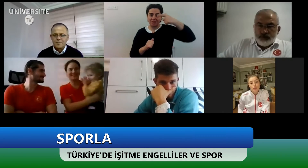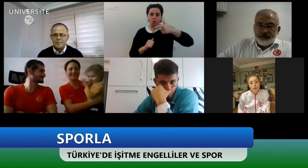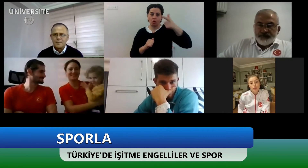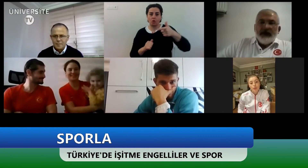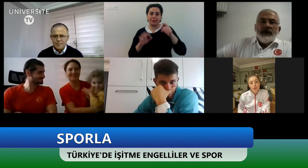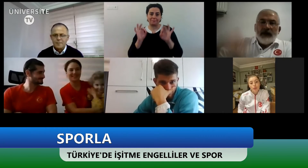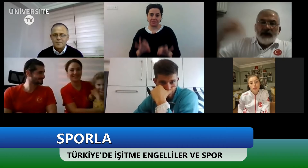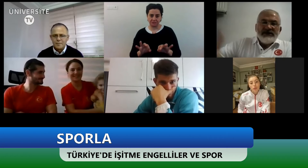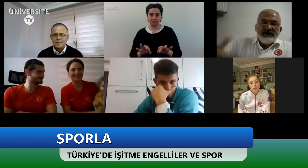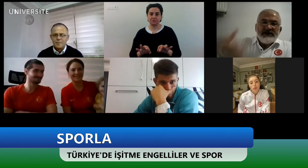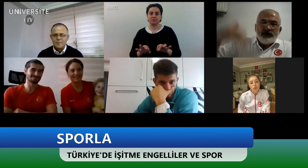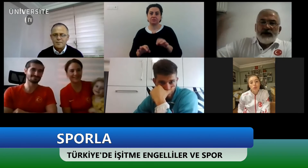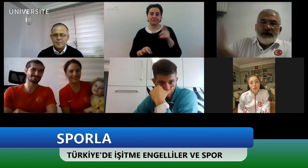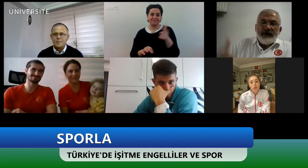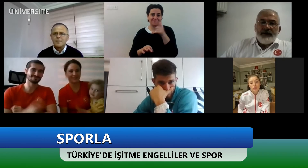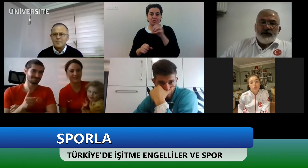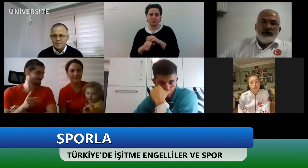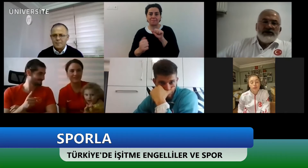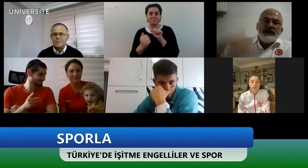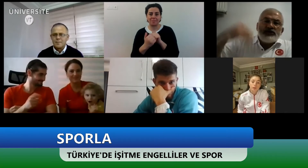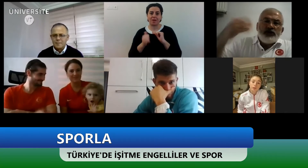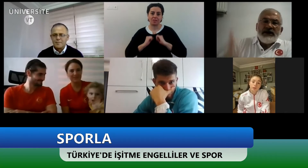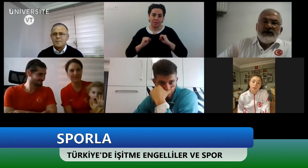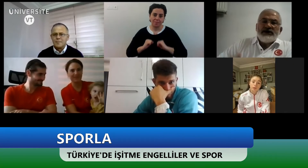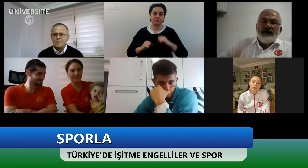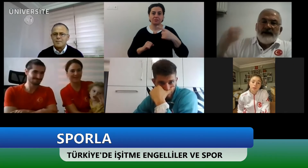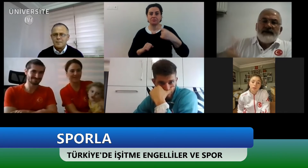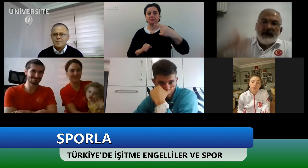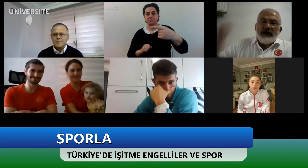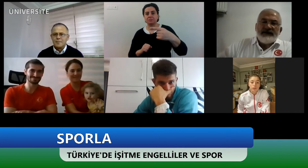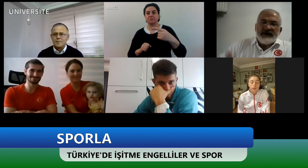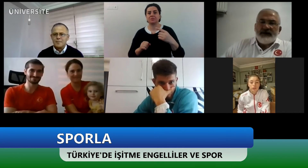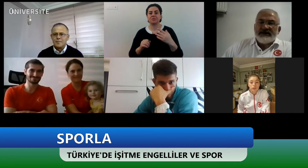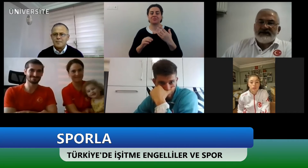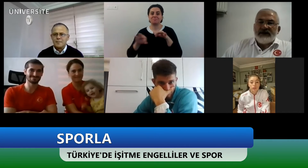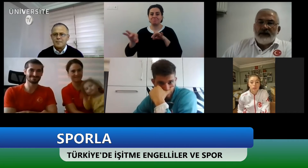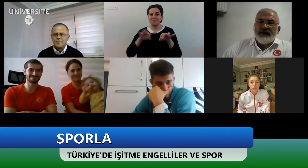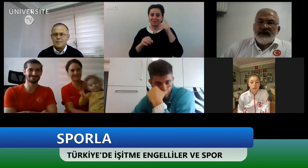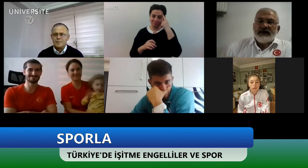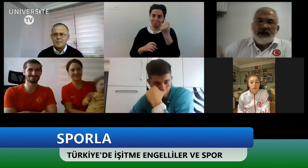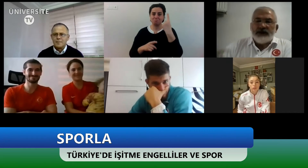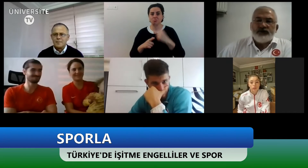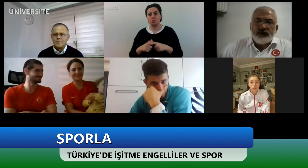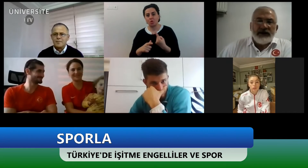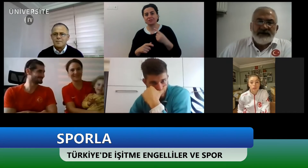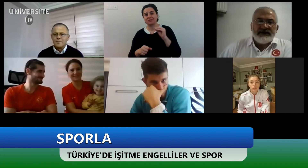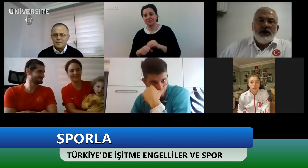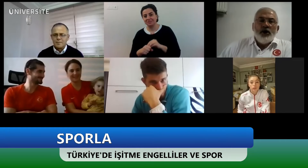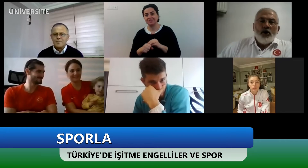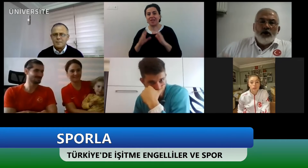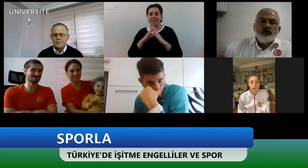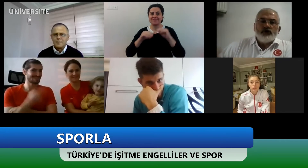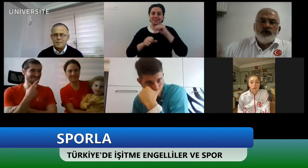doldurduk. Yalnız değilsiniz, sürekli beraber olacağız. Bir sonraki aşama evde kal, antrenmansız kalma, milli takım